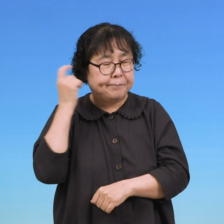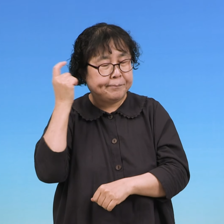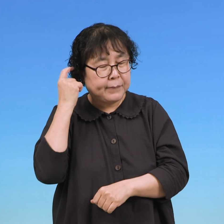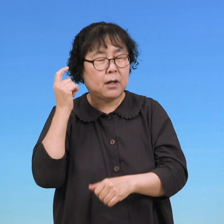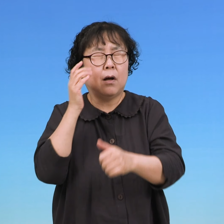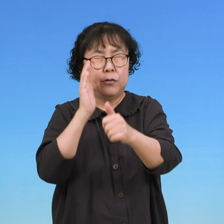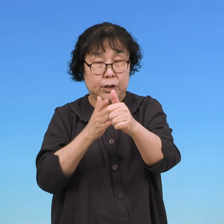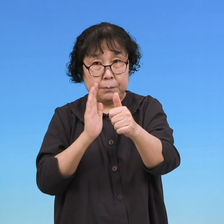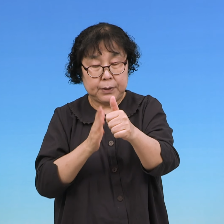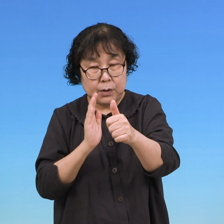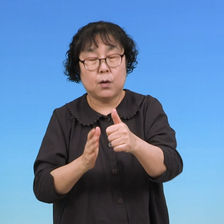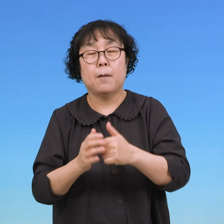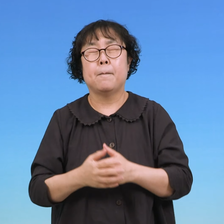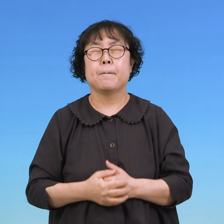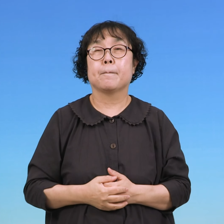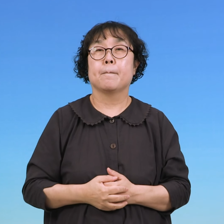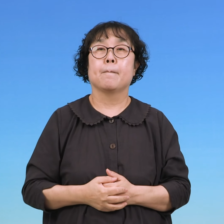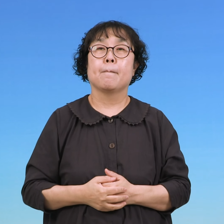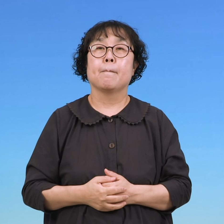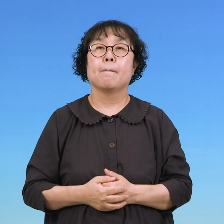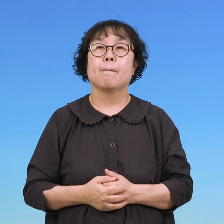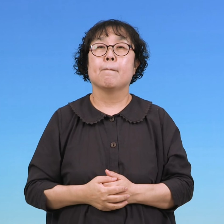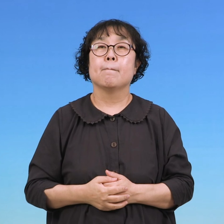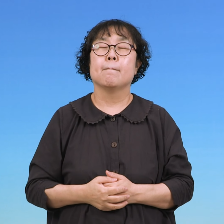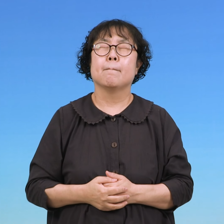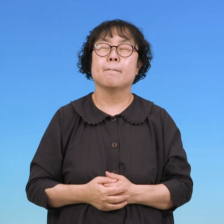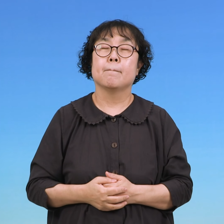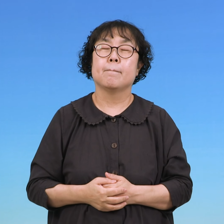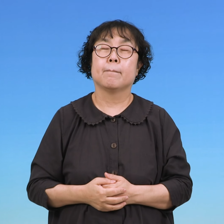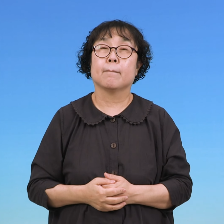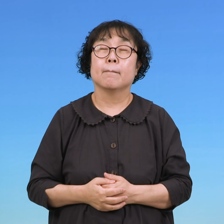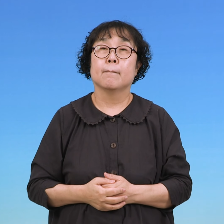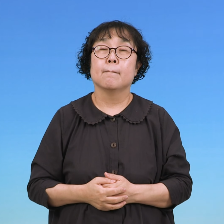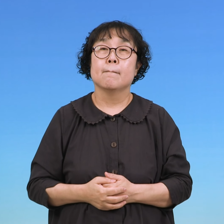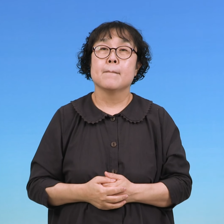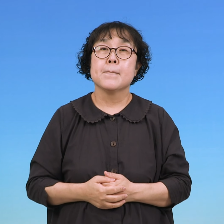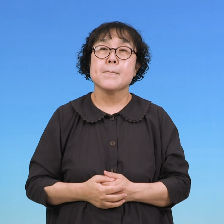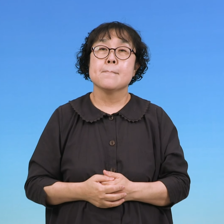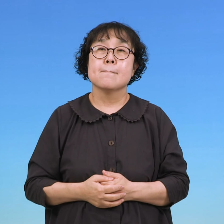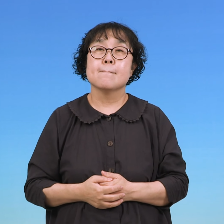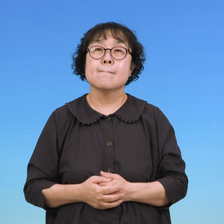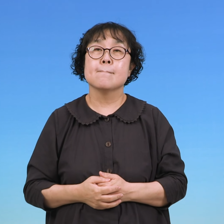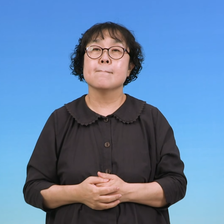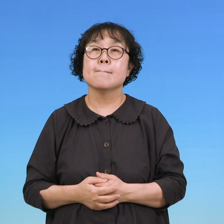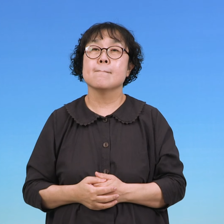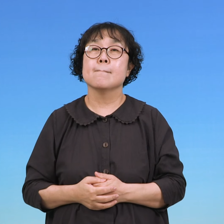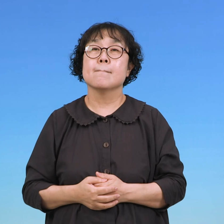점검하시는 계기가 되면 좋겠고요. 못 들으신 분들은 너무 중요한 이야기예요.